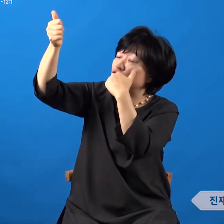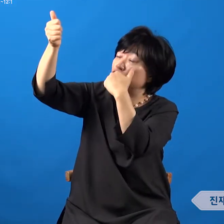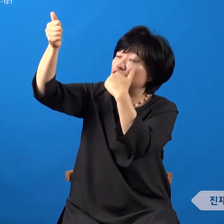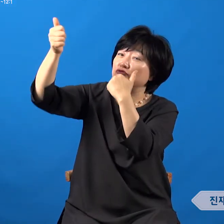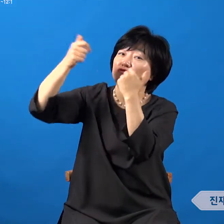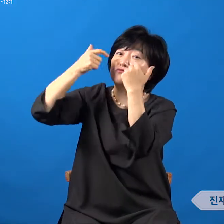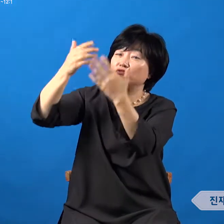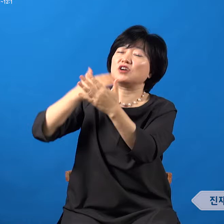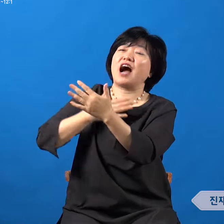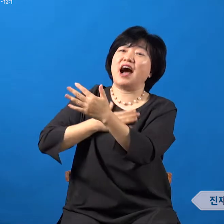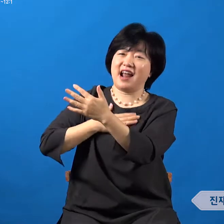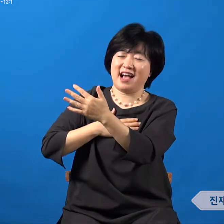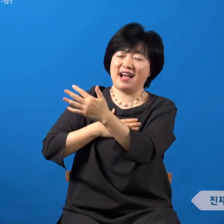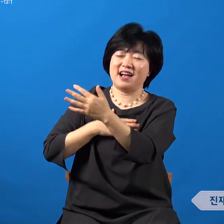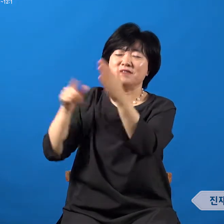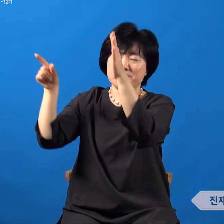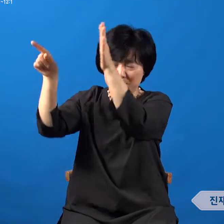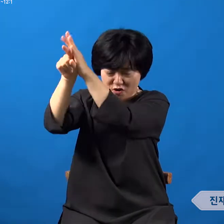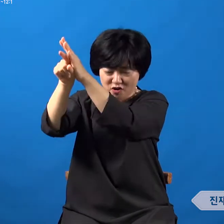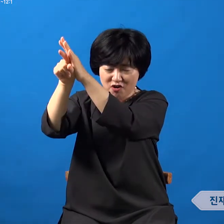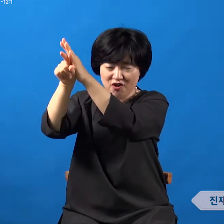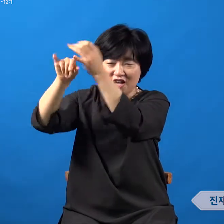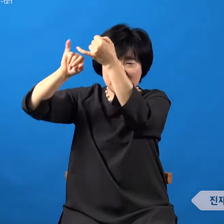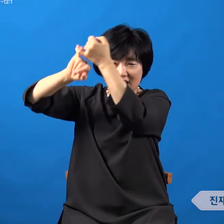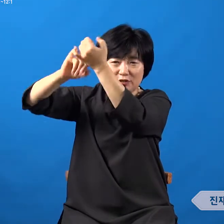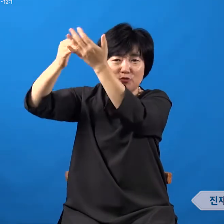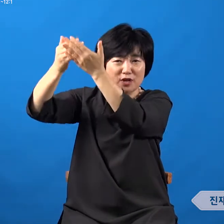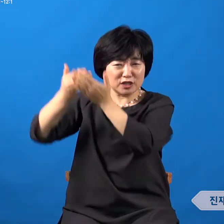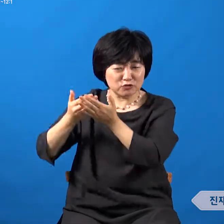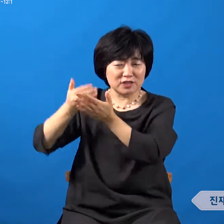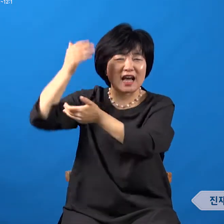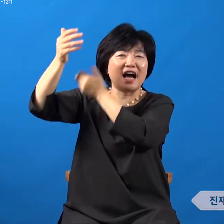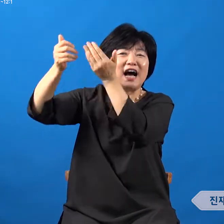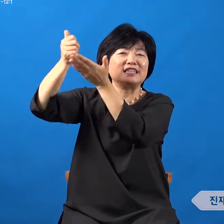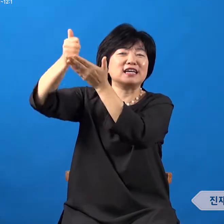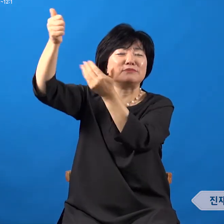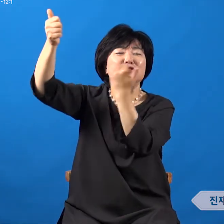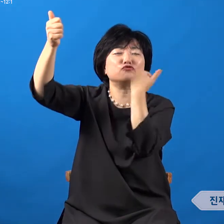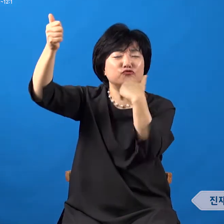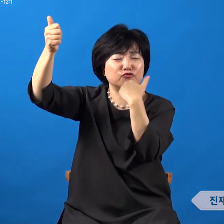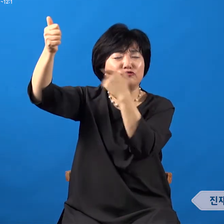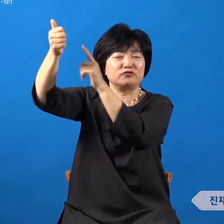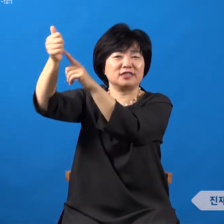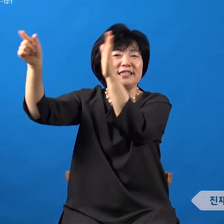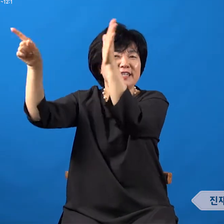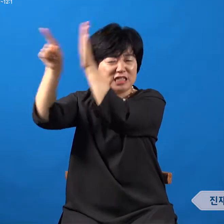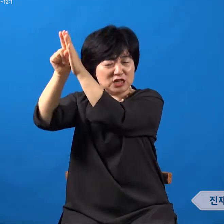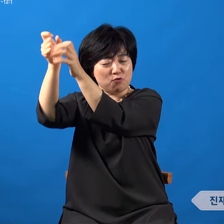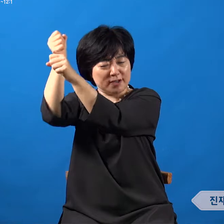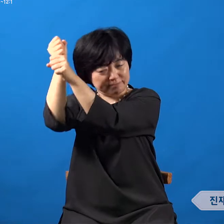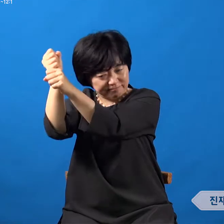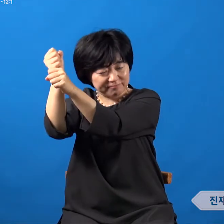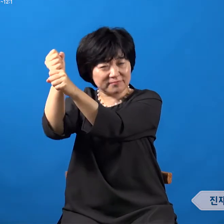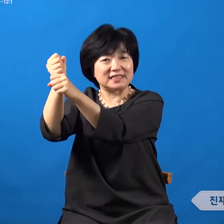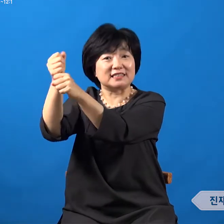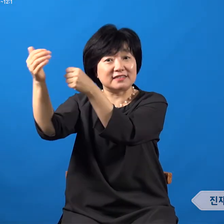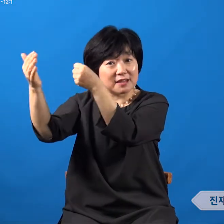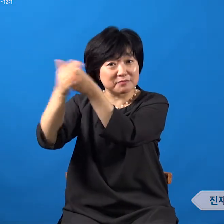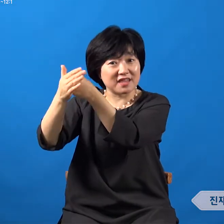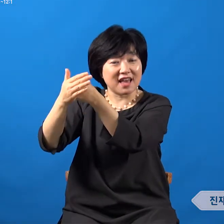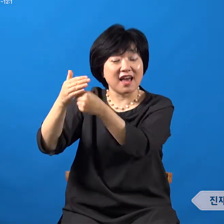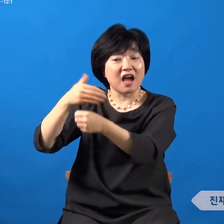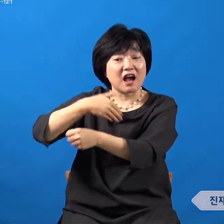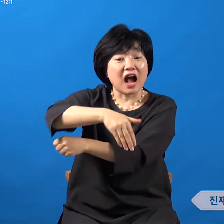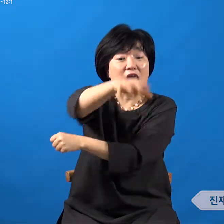그분이 누구인가를 믿었기에, 약속하시는 그분이 누구인가를 신뢰했기에